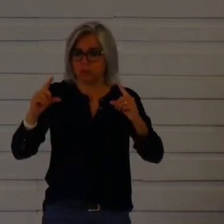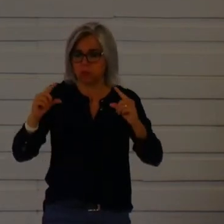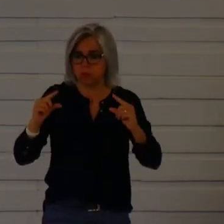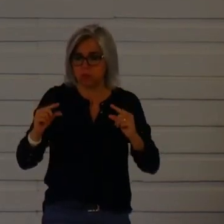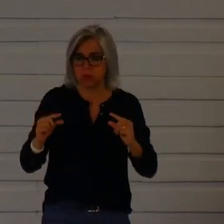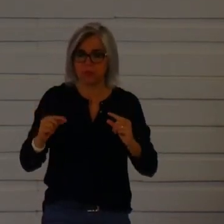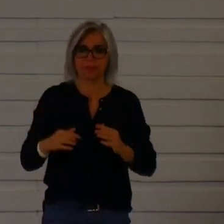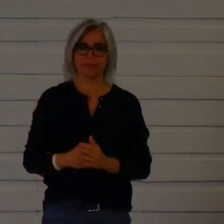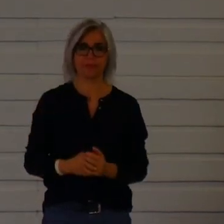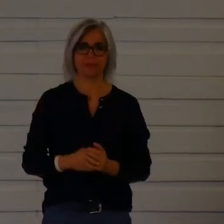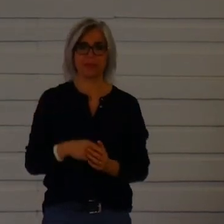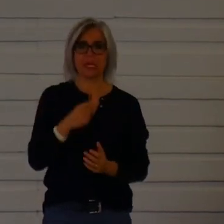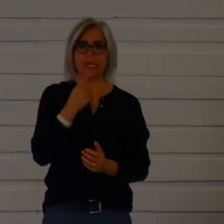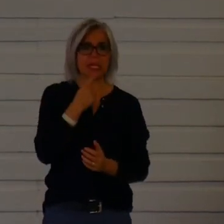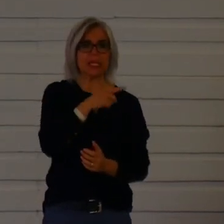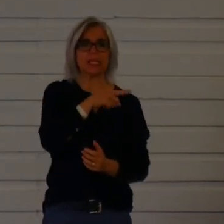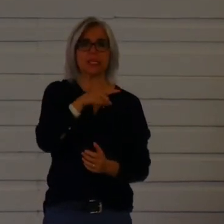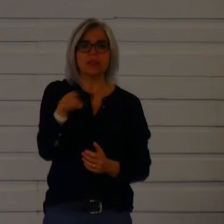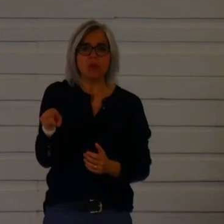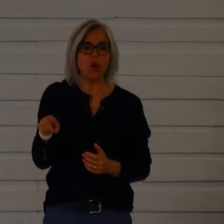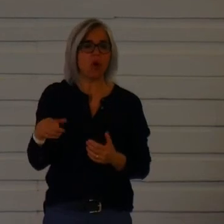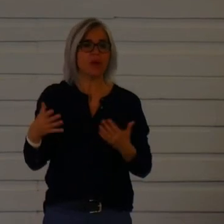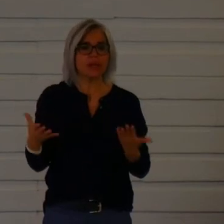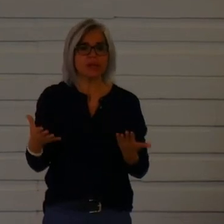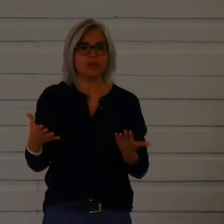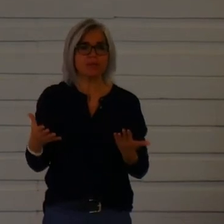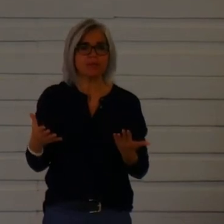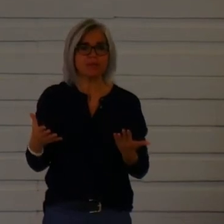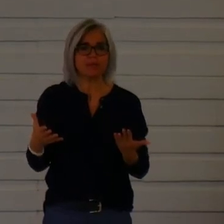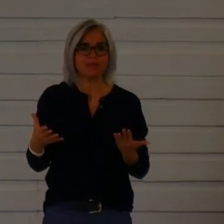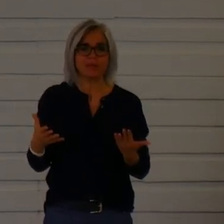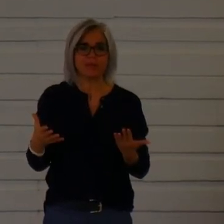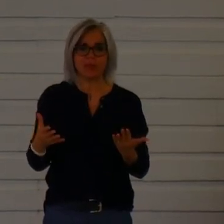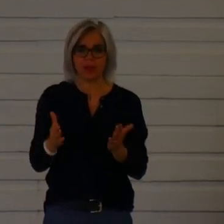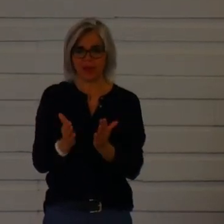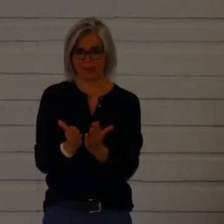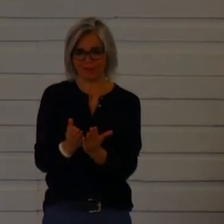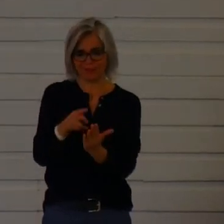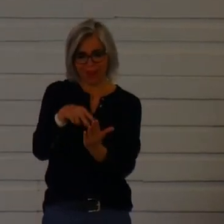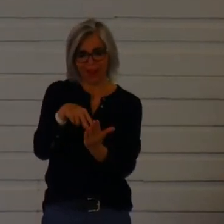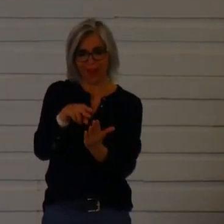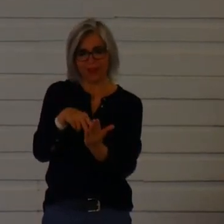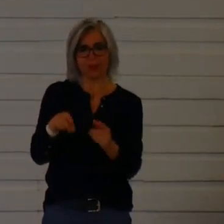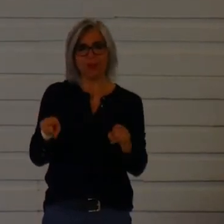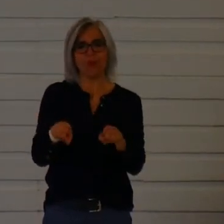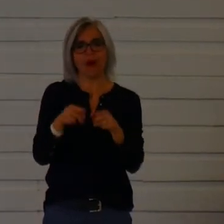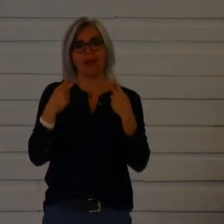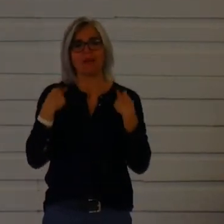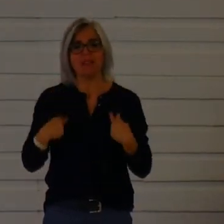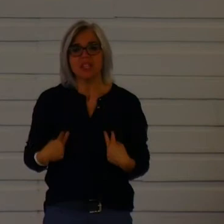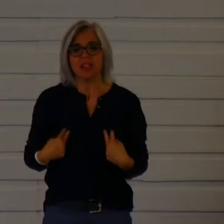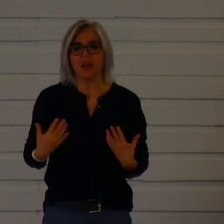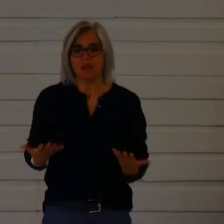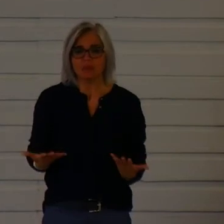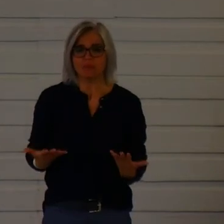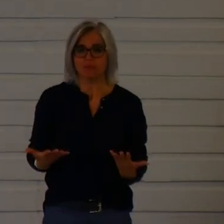in questa lettura? Mi sembra di leggere un quotidiano, vero? Un quotidiano. Fino a quando, Signore, io griderò? Ma